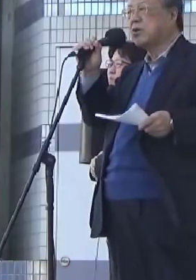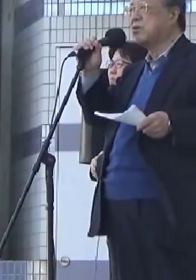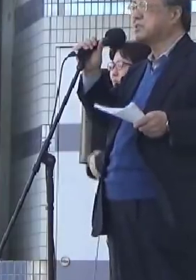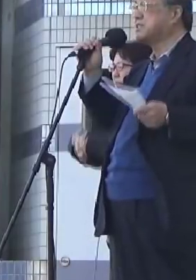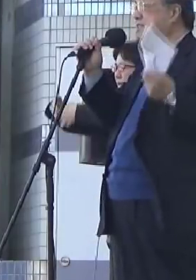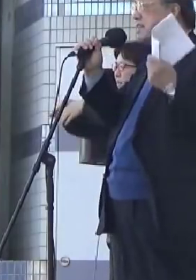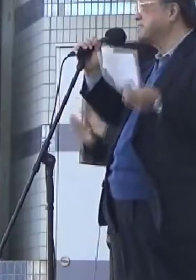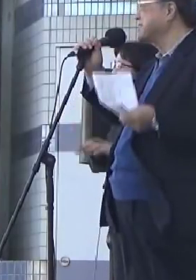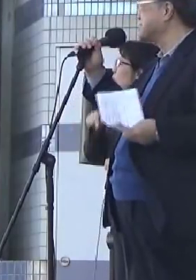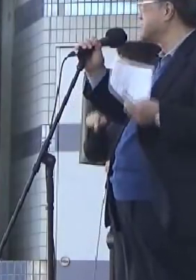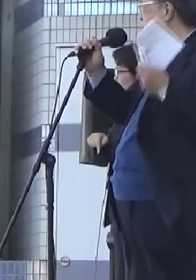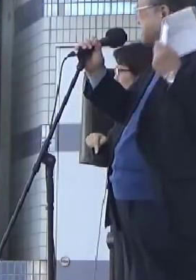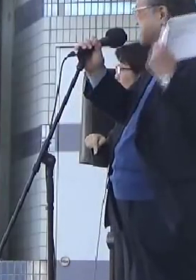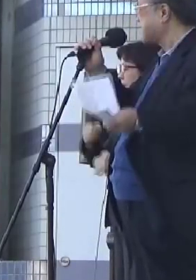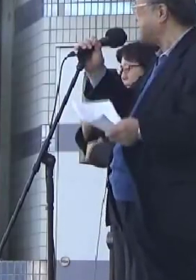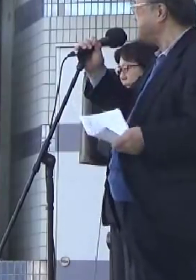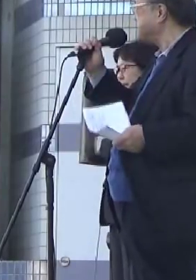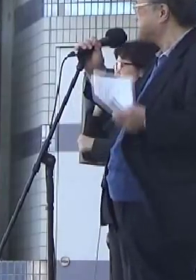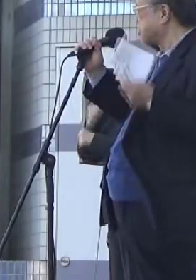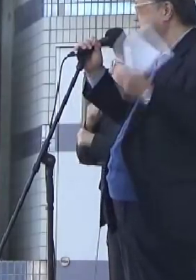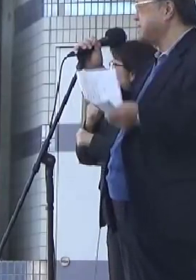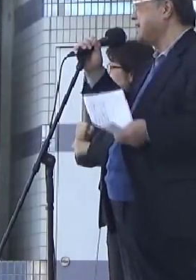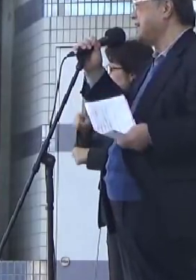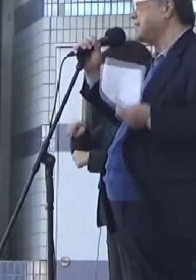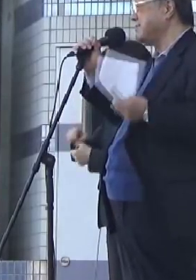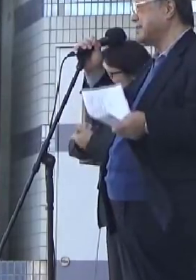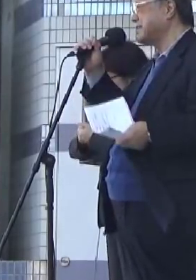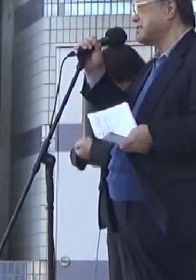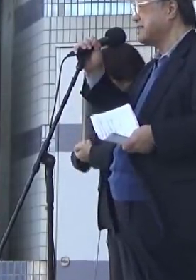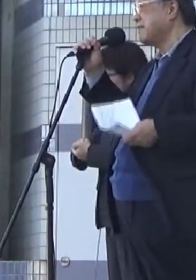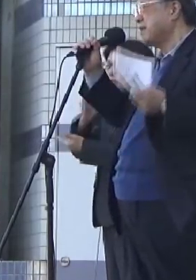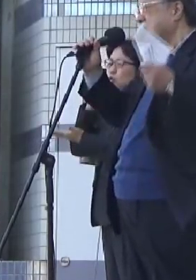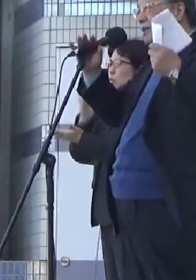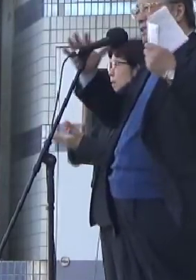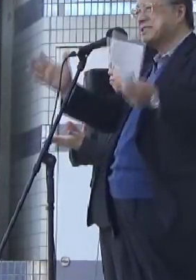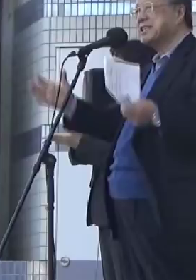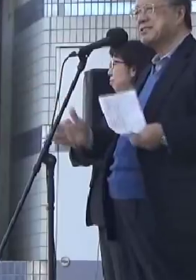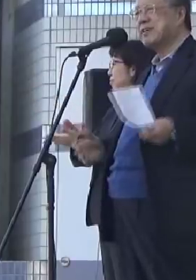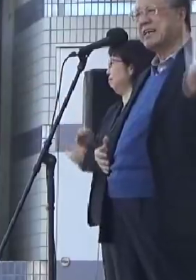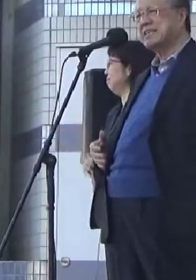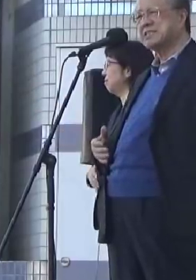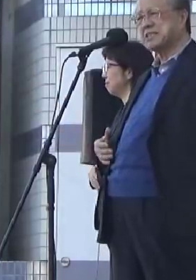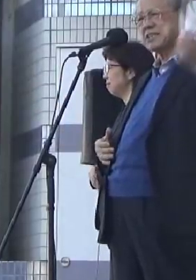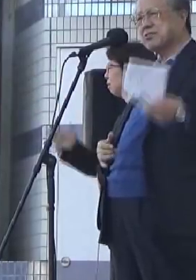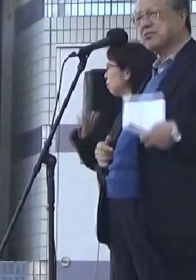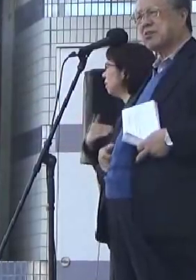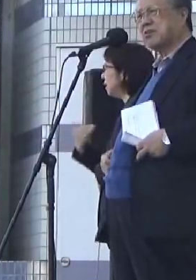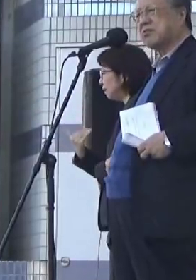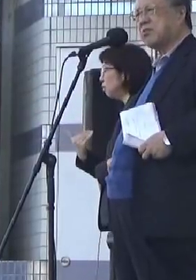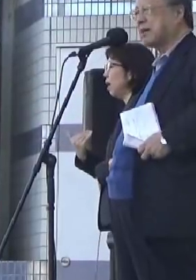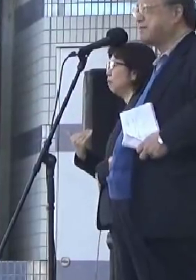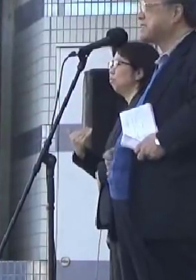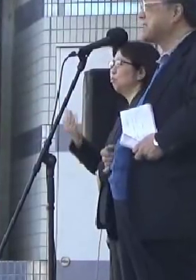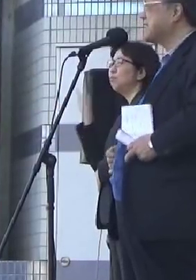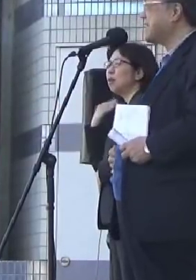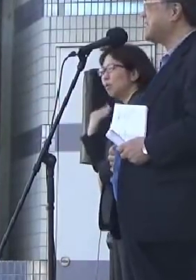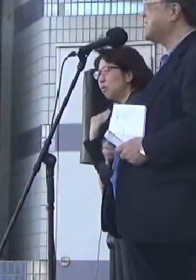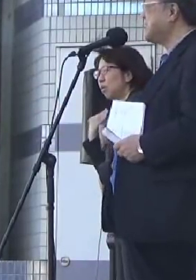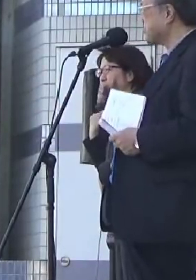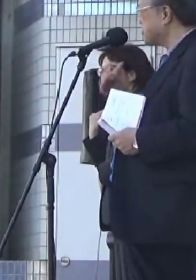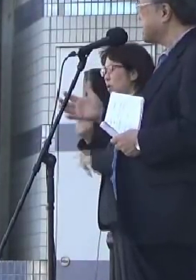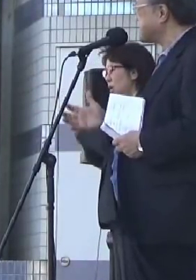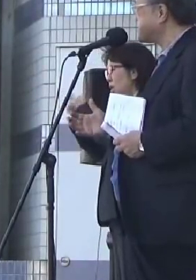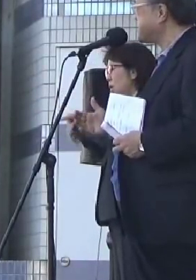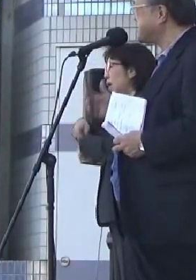辺野古の基地建設絶対阻止であります。私たちは先ほど穂香さん